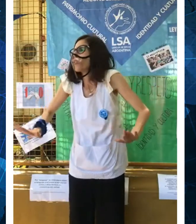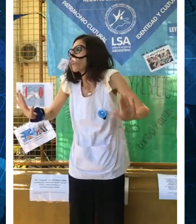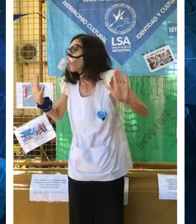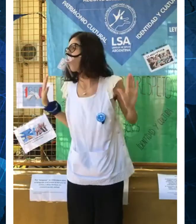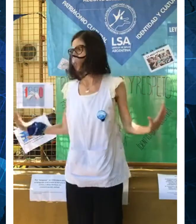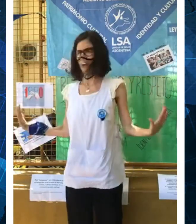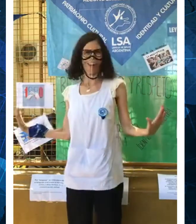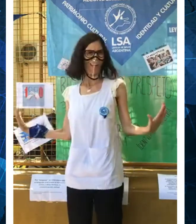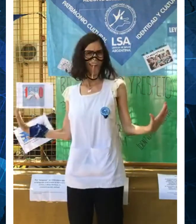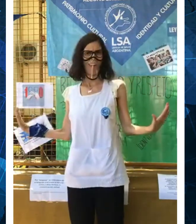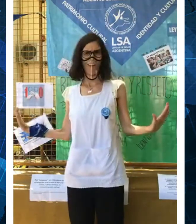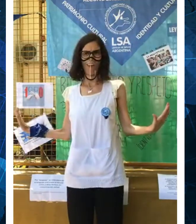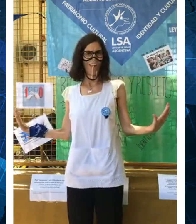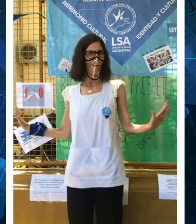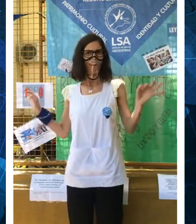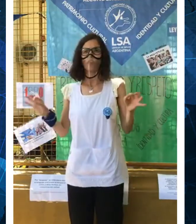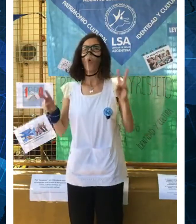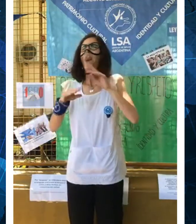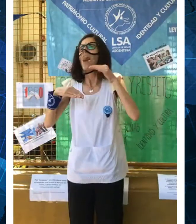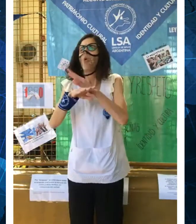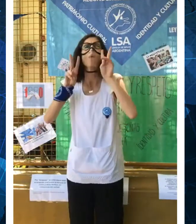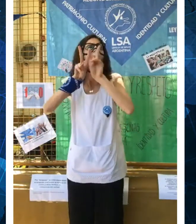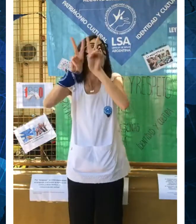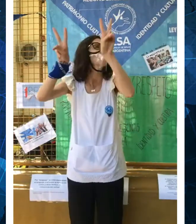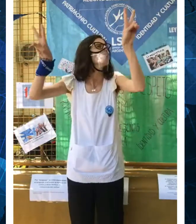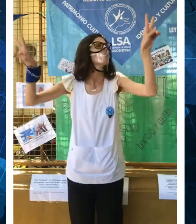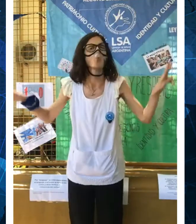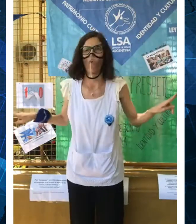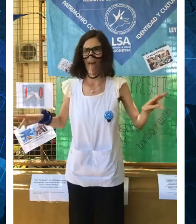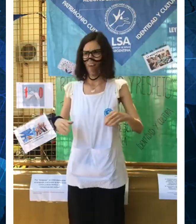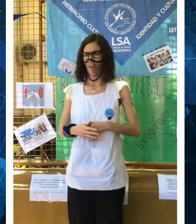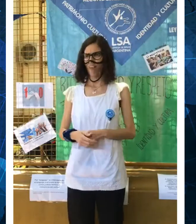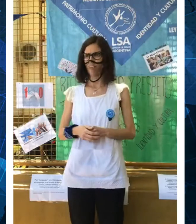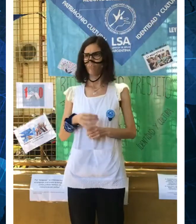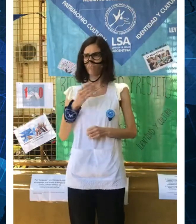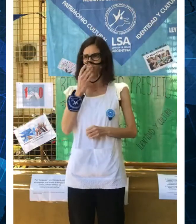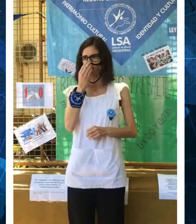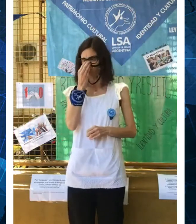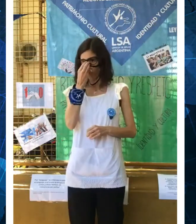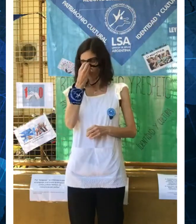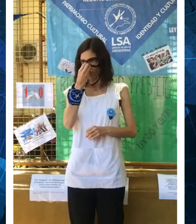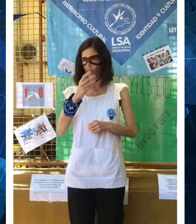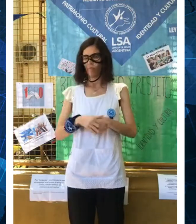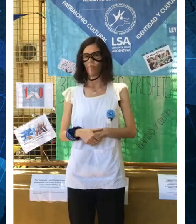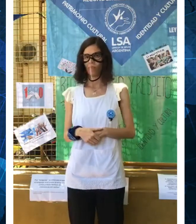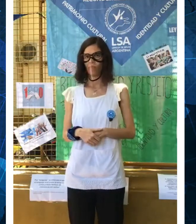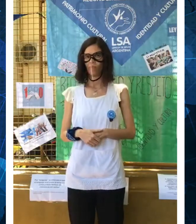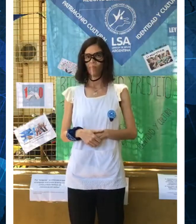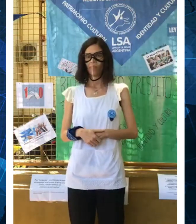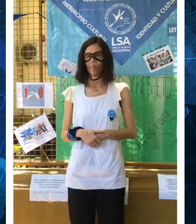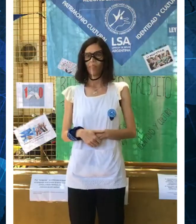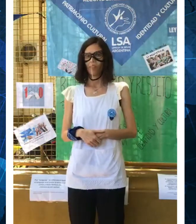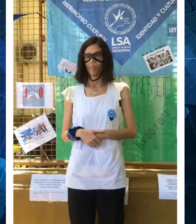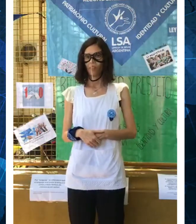señas, que es nuestra lengua natural, nuestro idioma natural, un idioma visual.